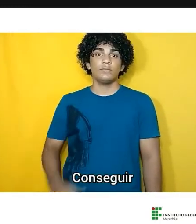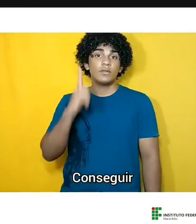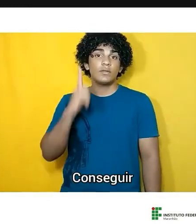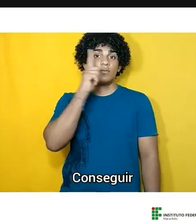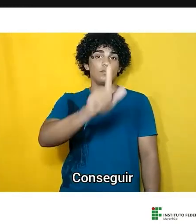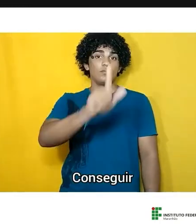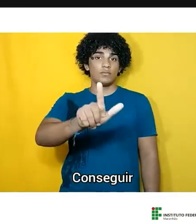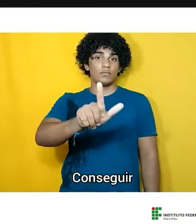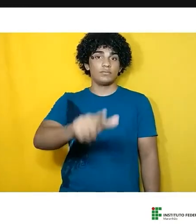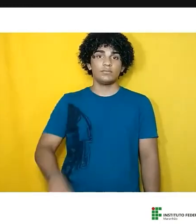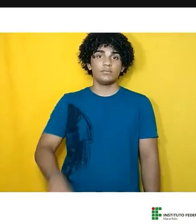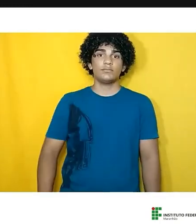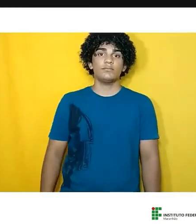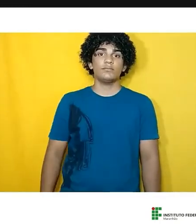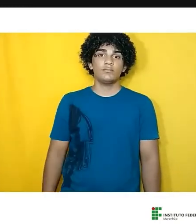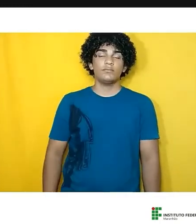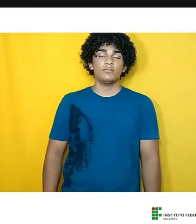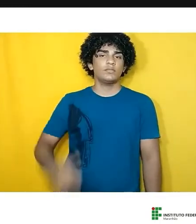Conseguir.